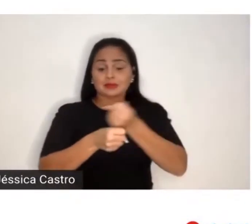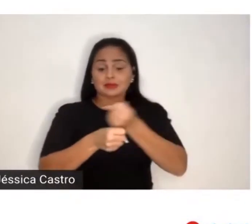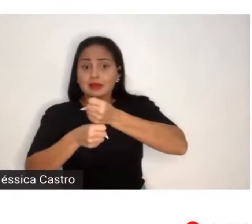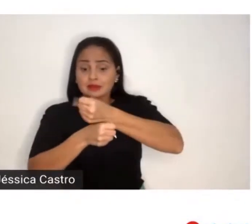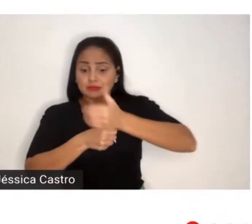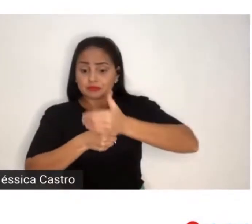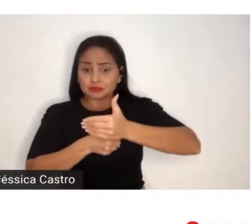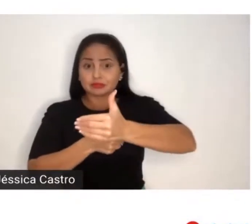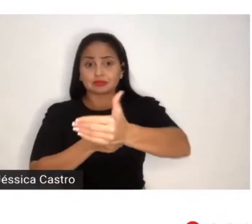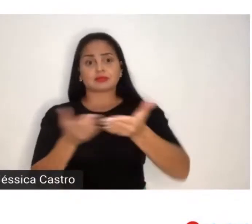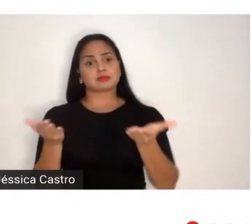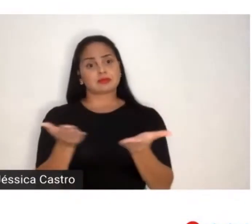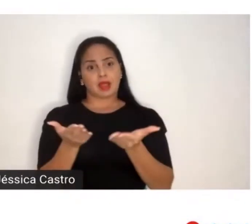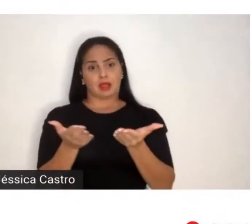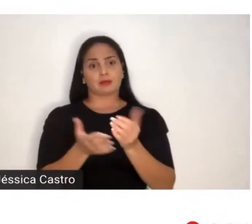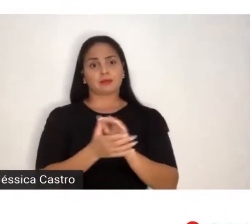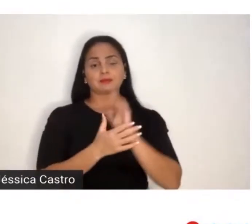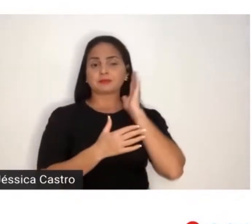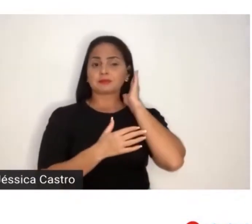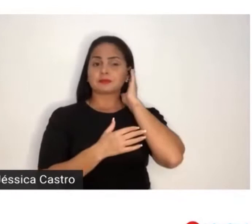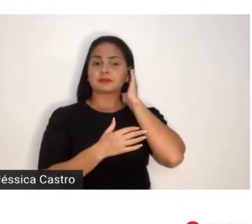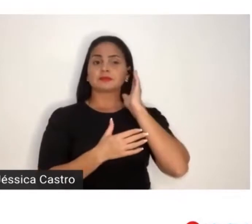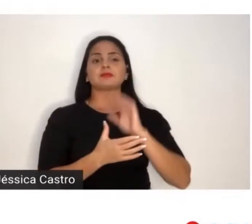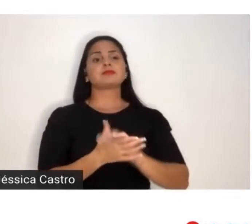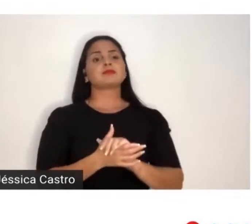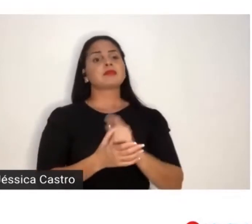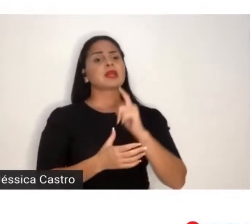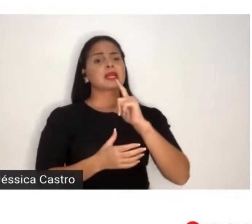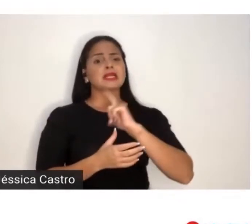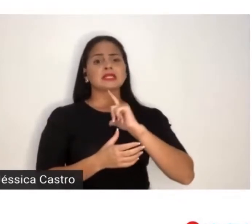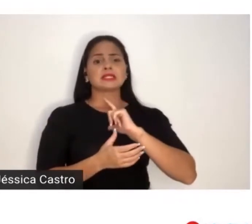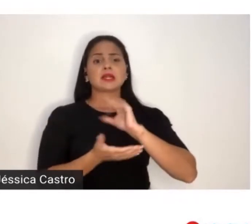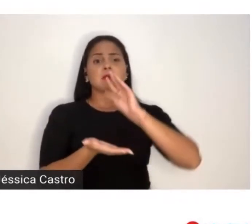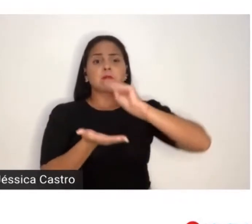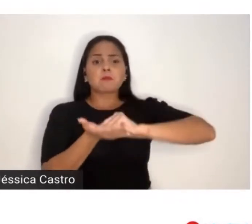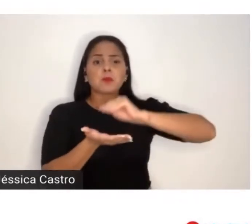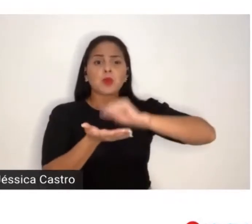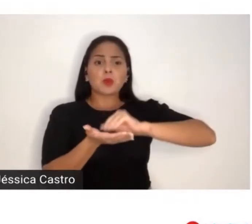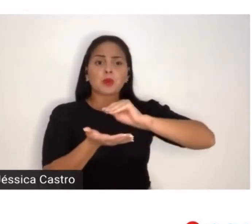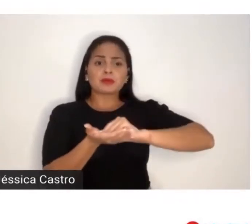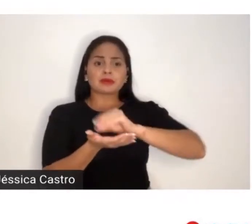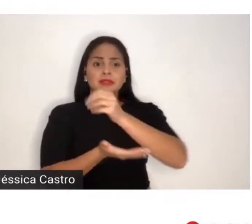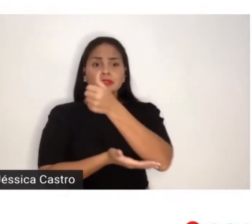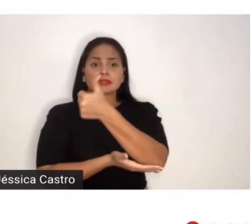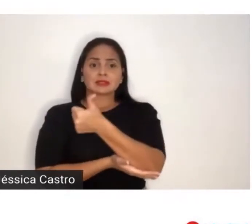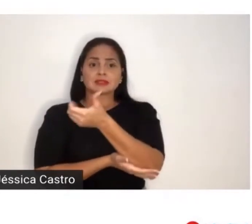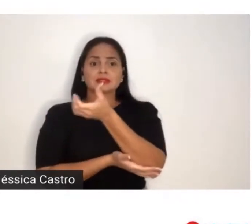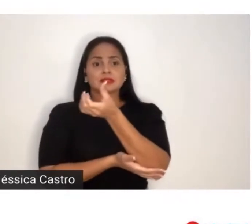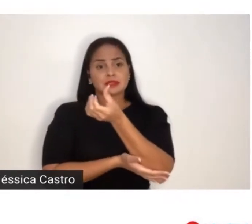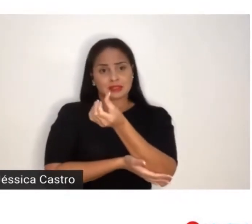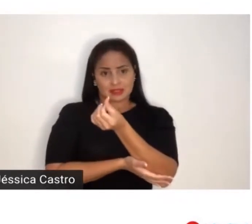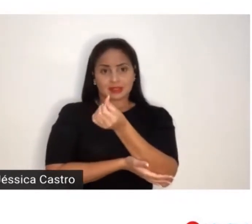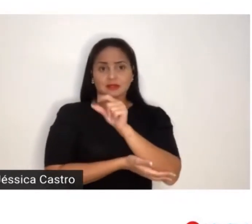com a piloa que está lá, ele tem uma defasagem de R 16,5 milhões,